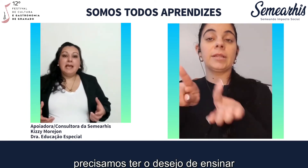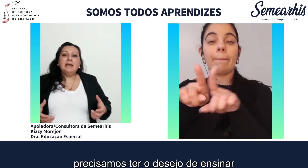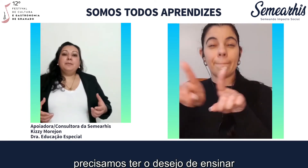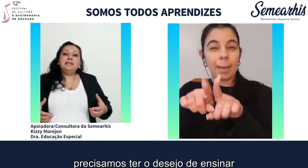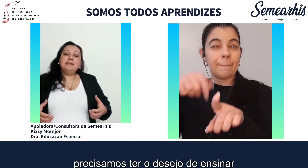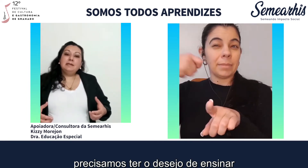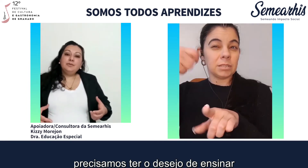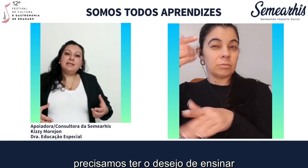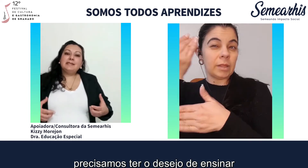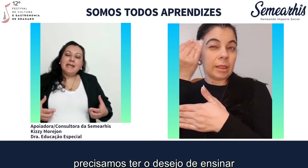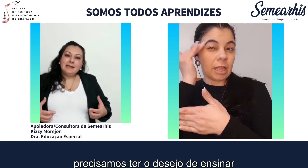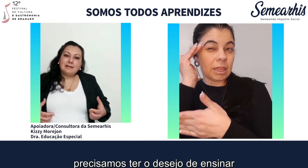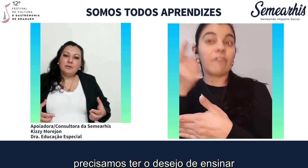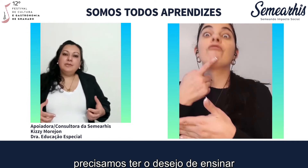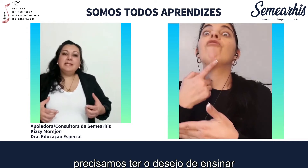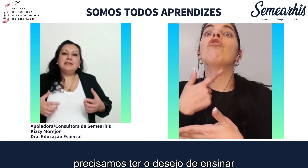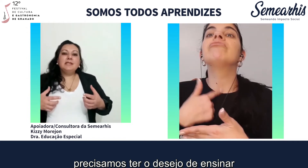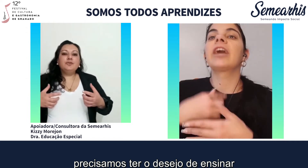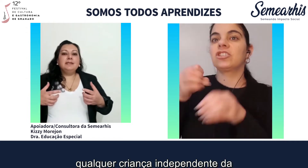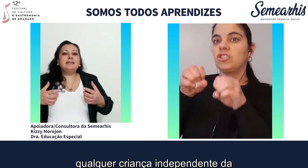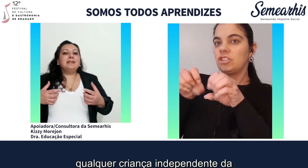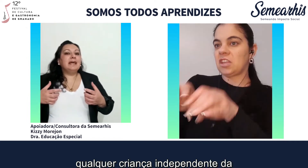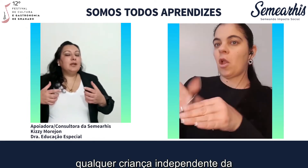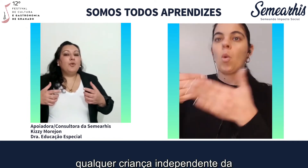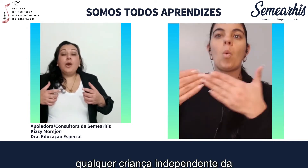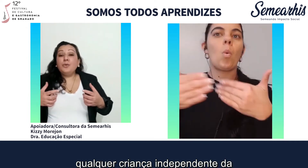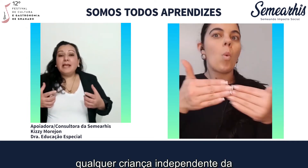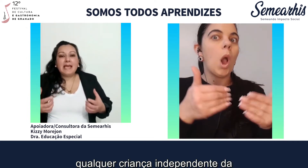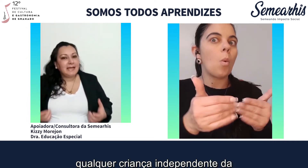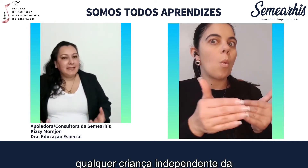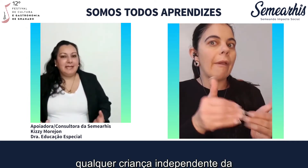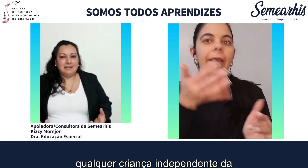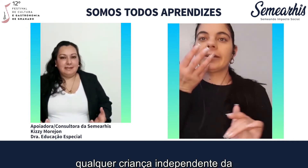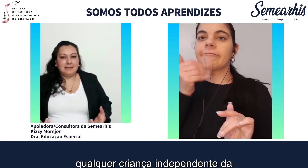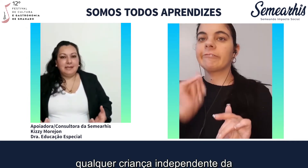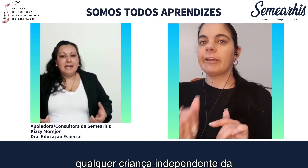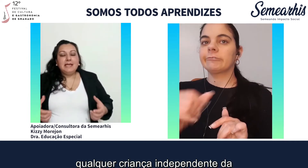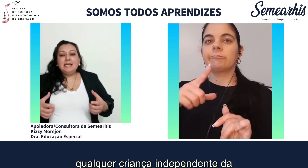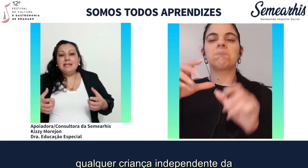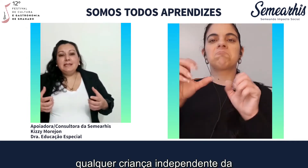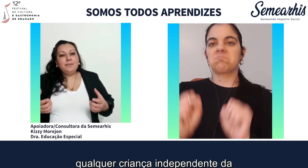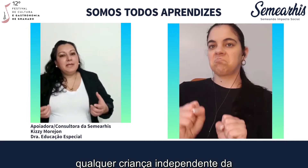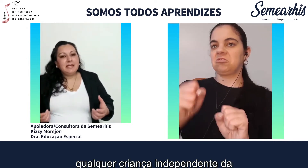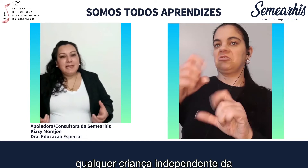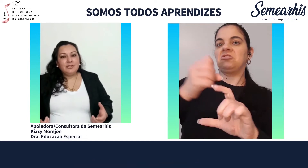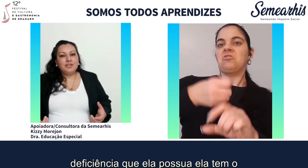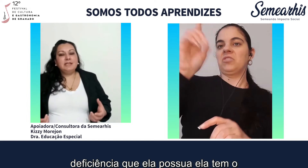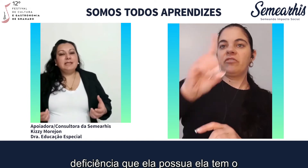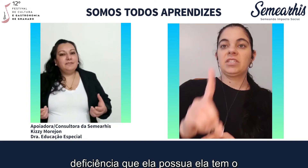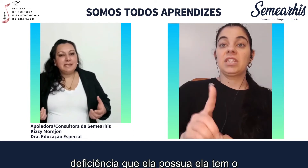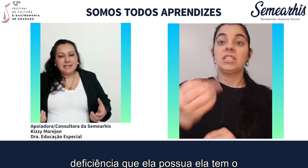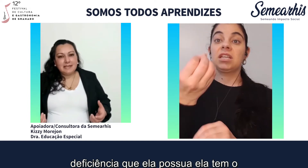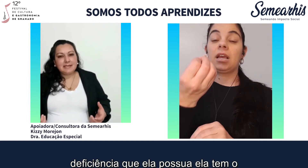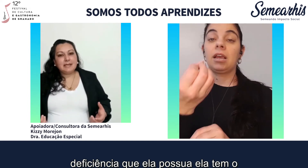professores, precisamos ter o desejo de ensinar qualquer criança, independente